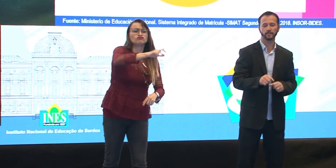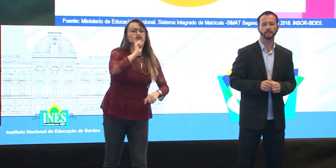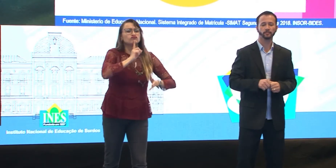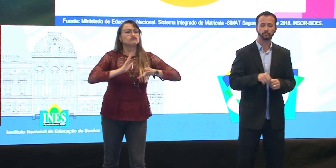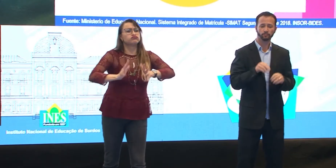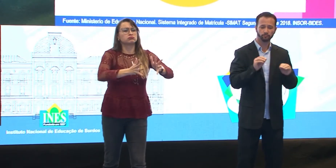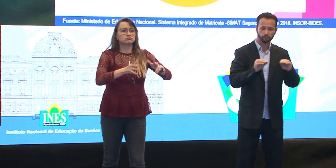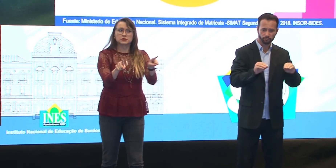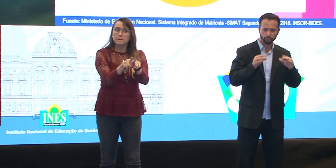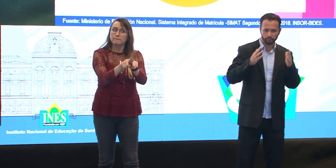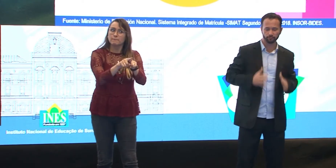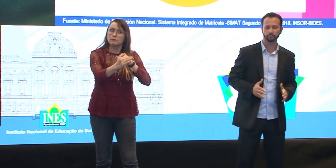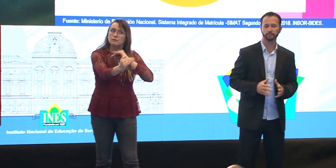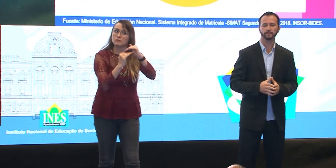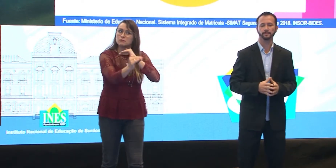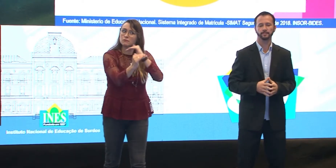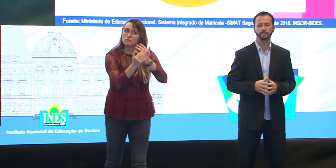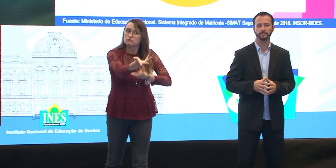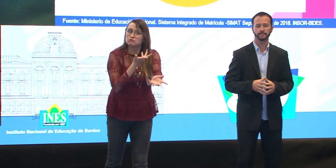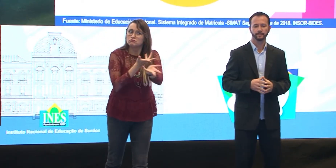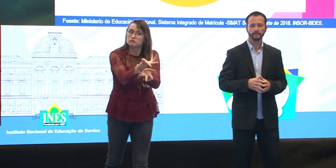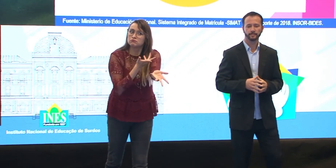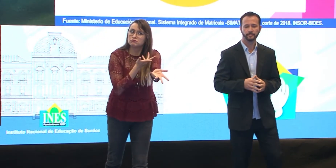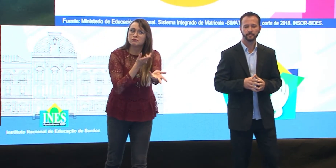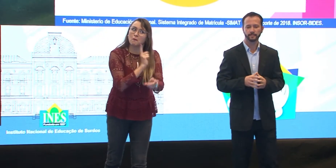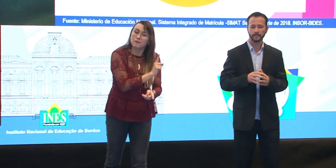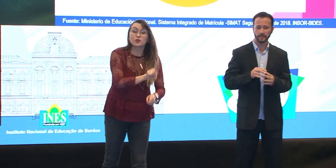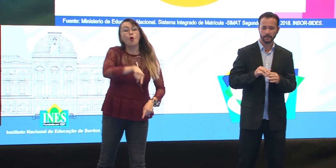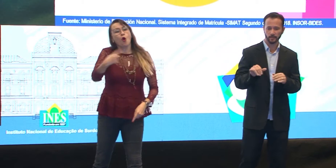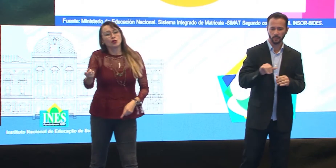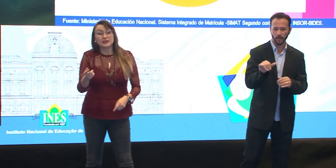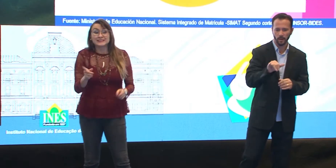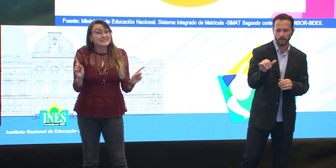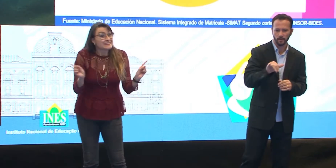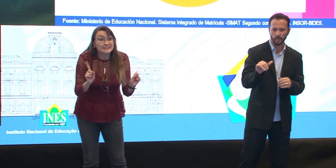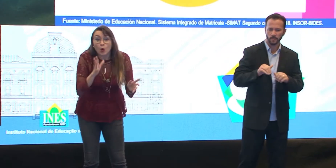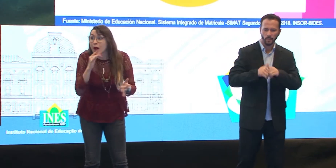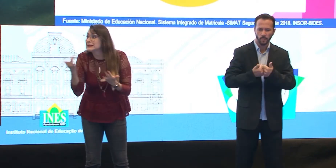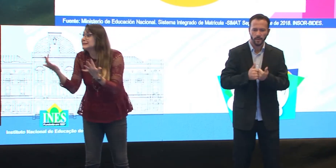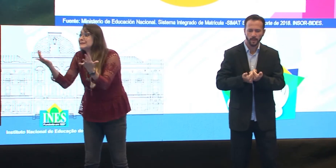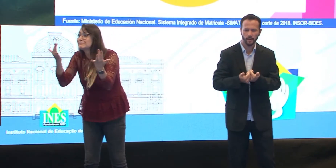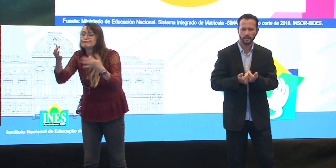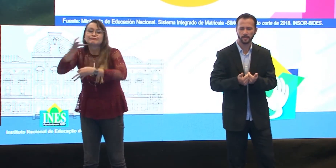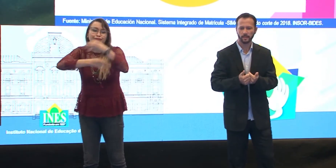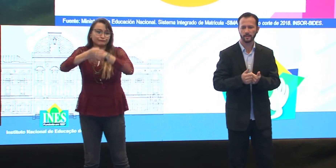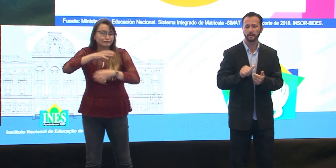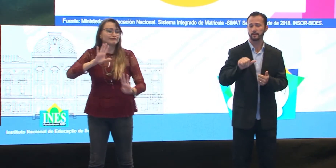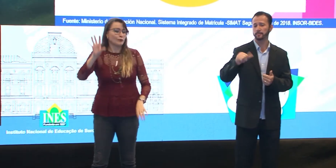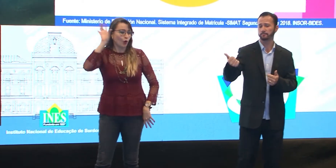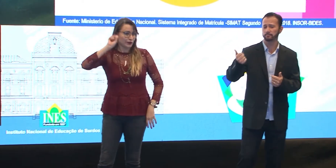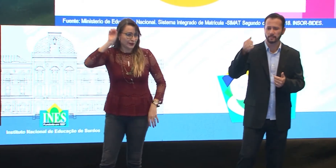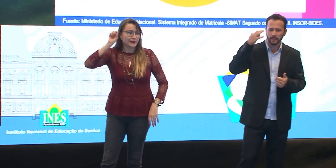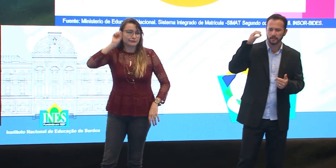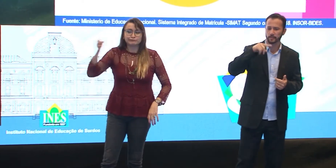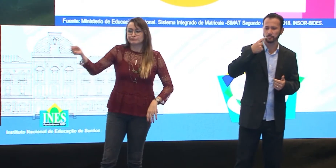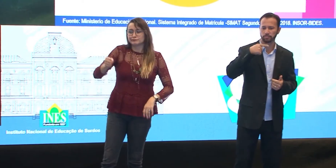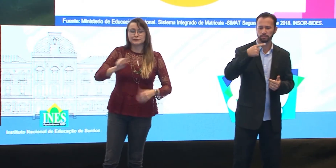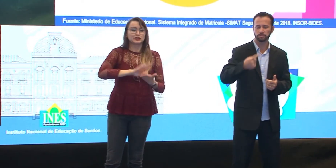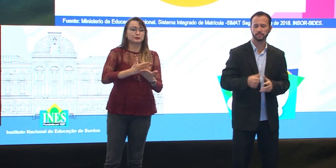Tem professores sinalizantes em pé de igualdade com os alunos ouvintes.